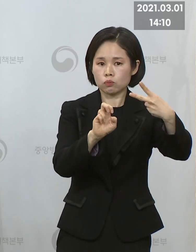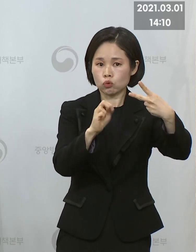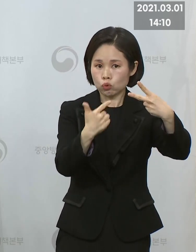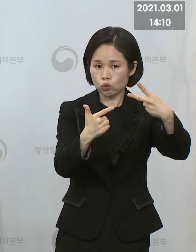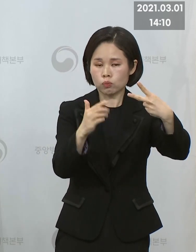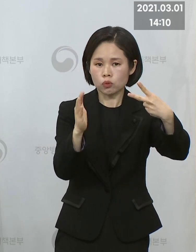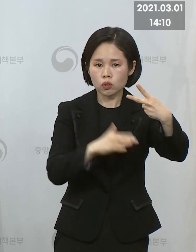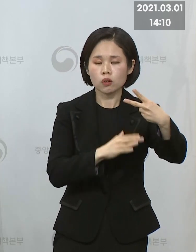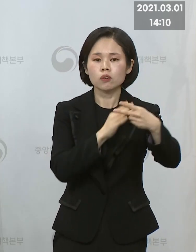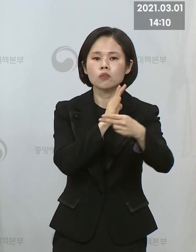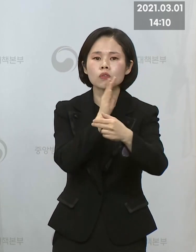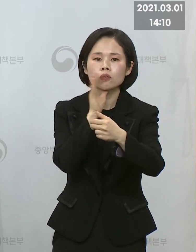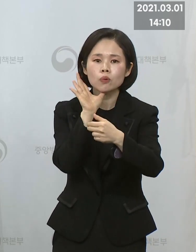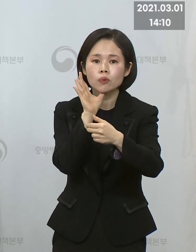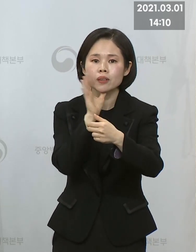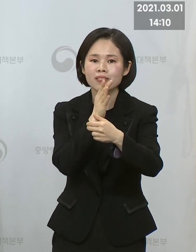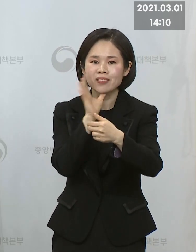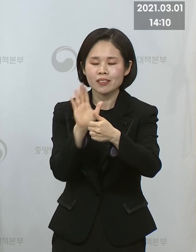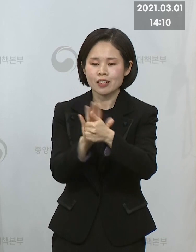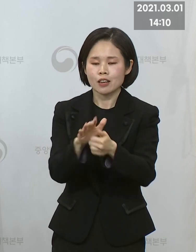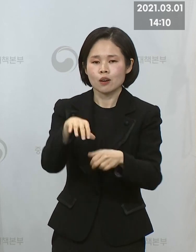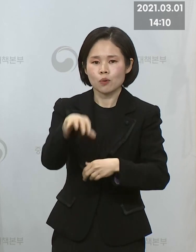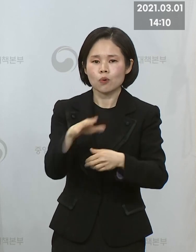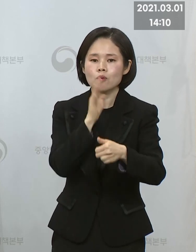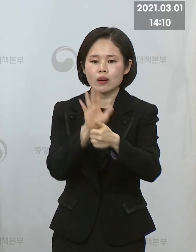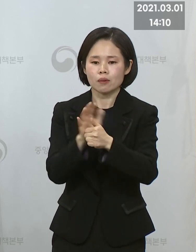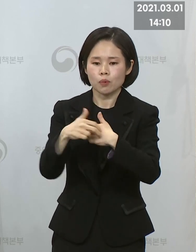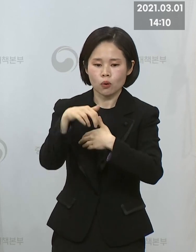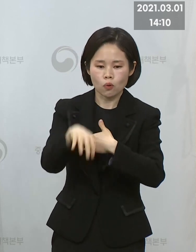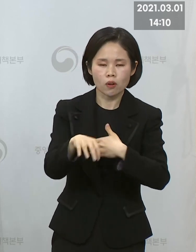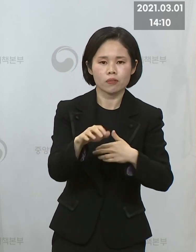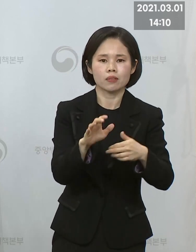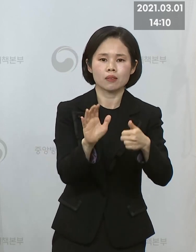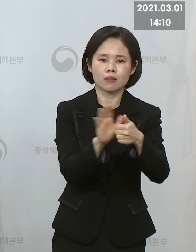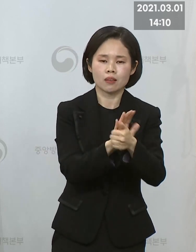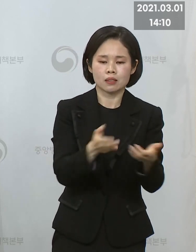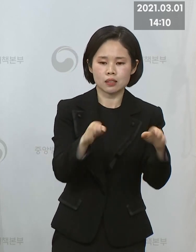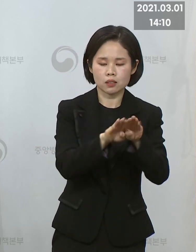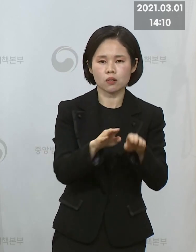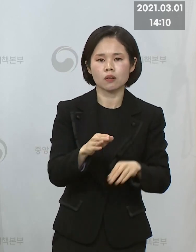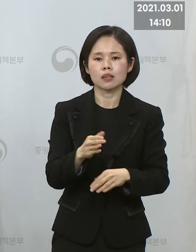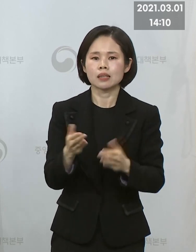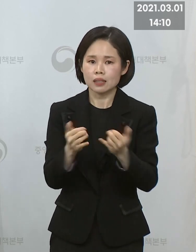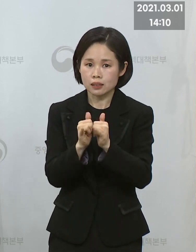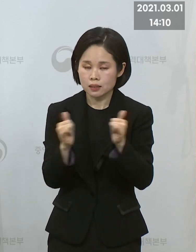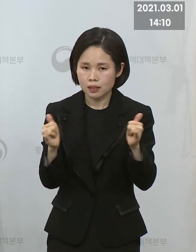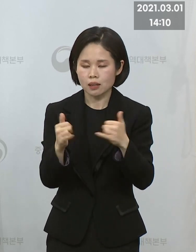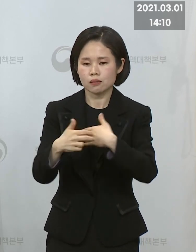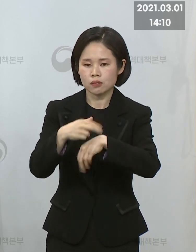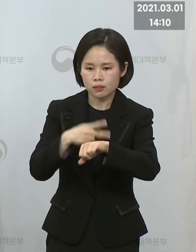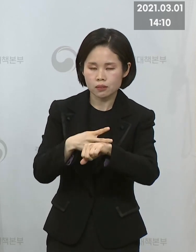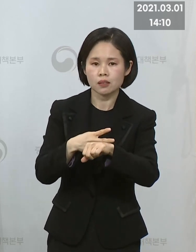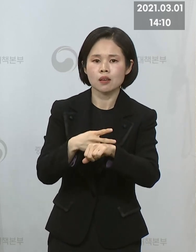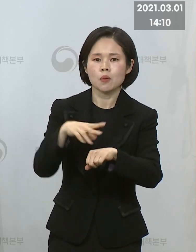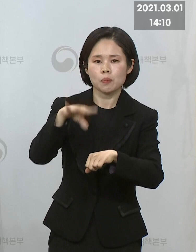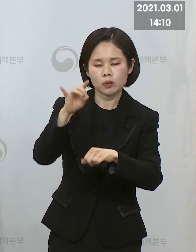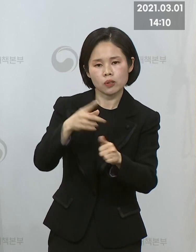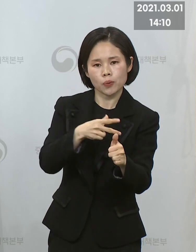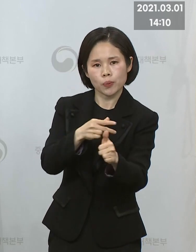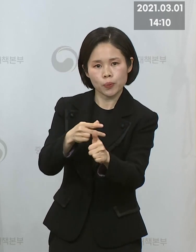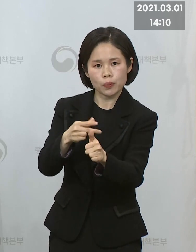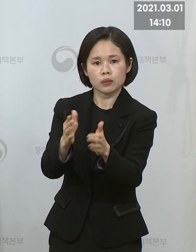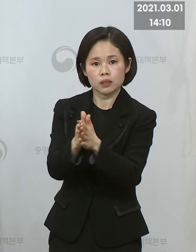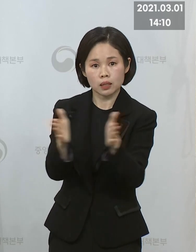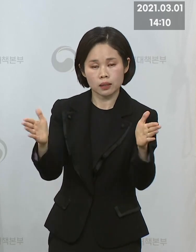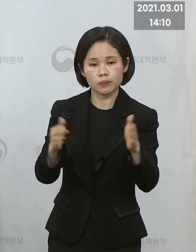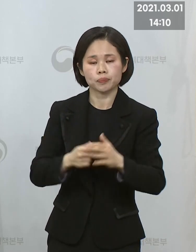고위험 어르신들을 돌보고 있는 요양병원, 요양시설 의료진과 종사자들이 코로나19 예방접종을 먼저